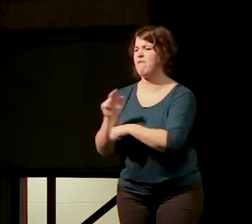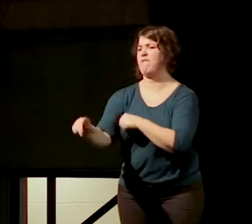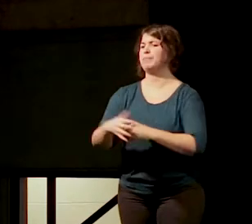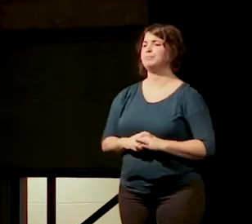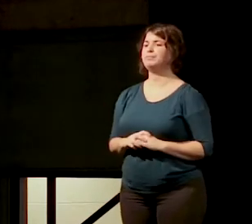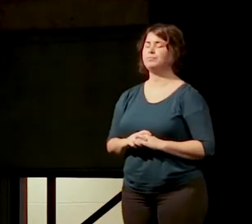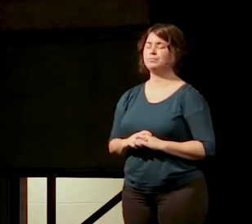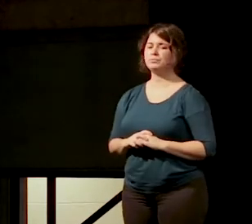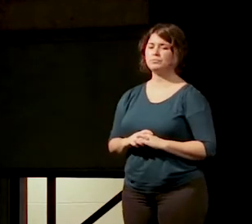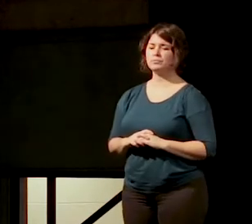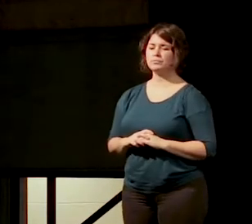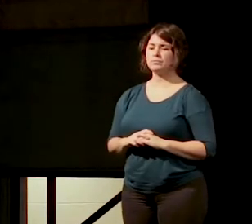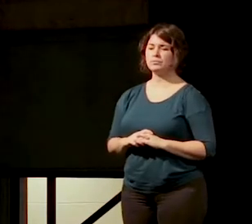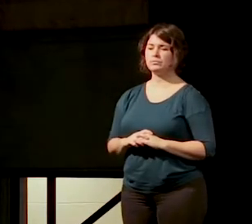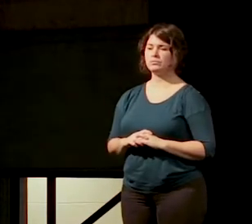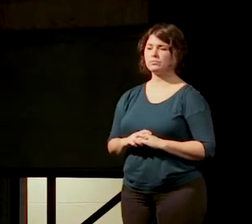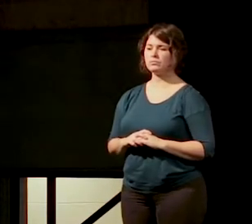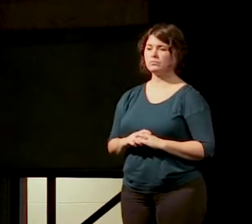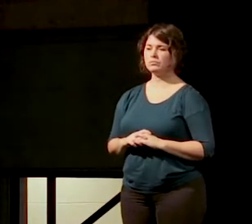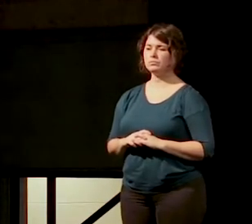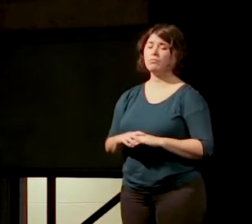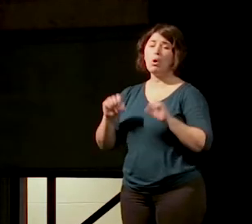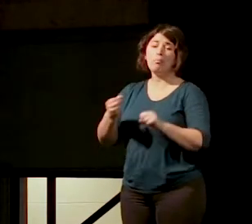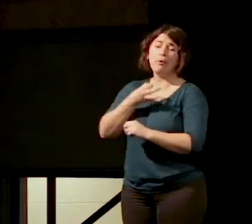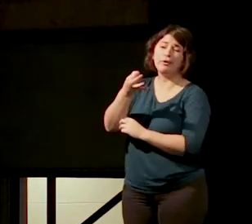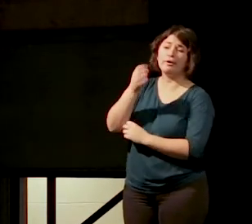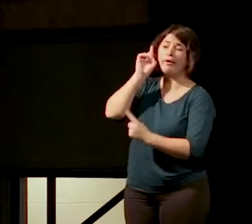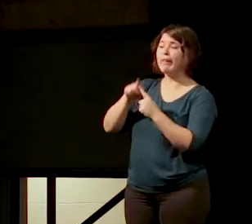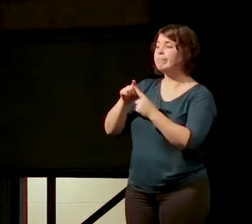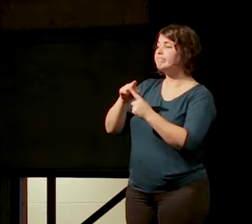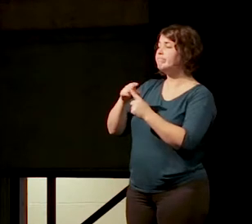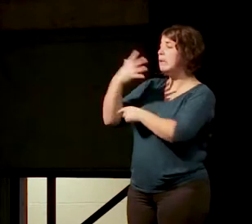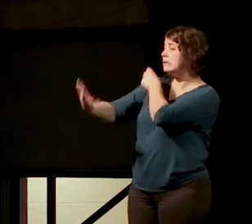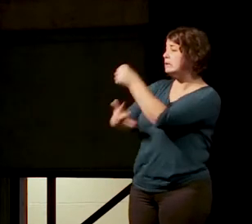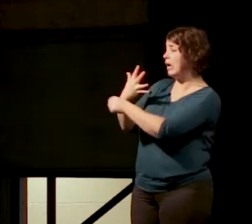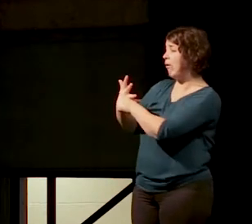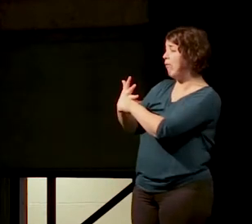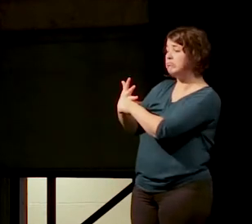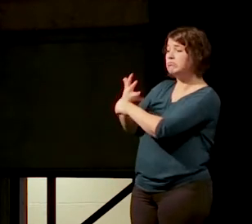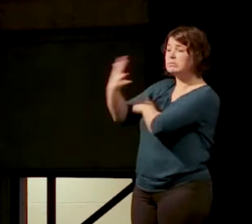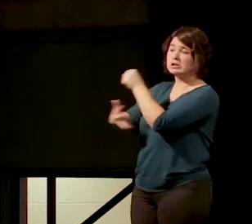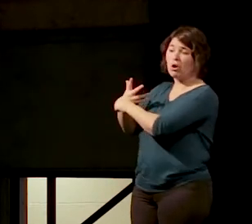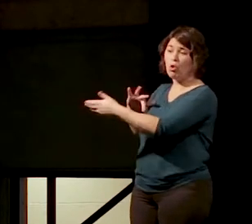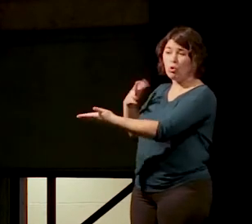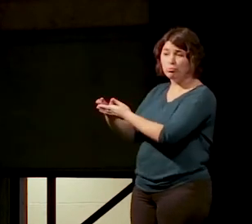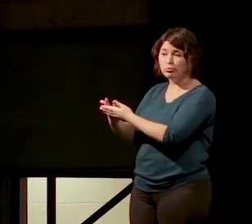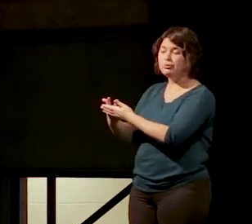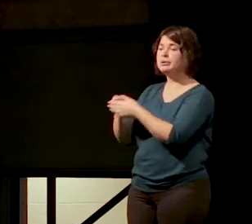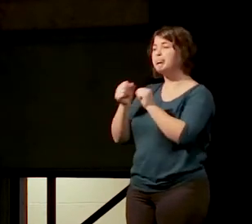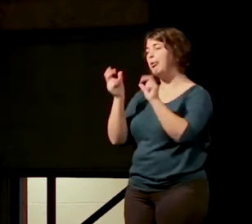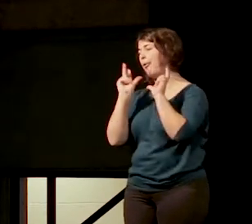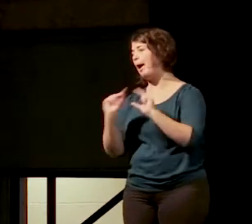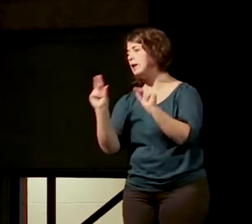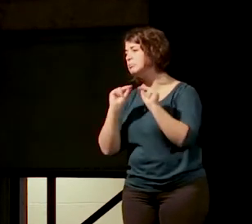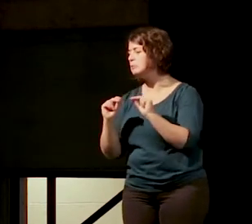Alors, j'aurais pu vous parler de ce quinquennat, puisque c'en est un, 5 ans, en développant ce que